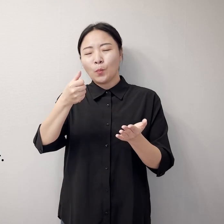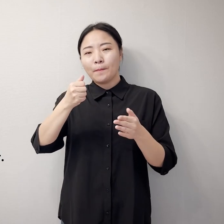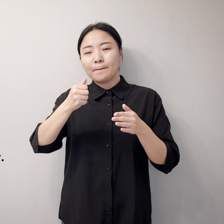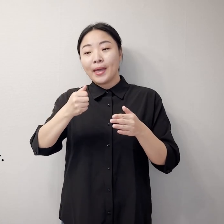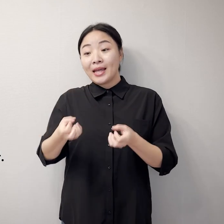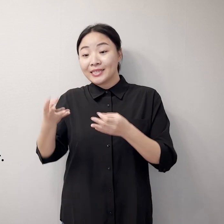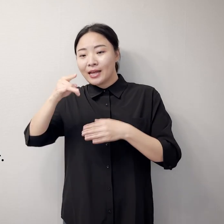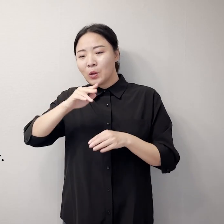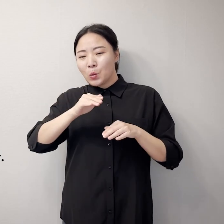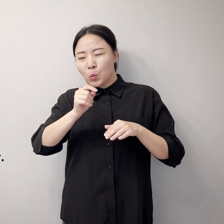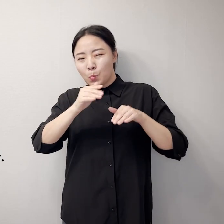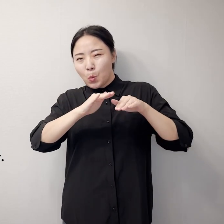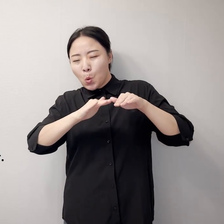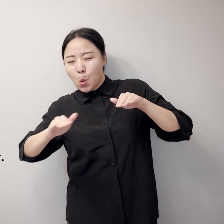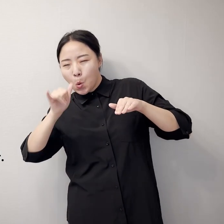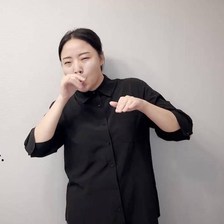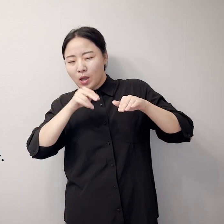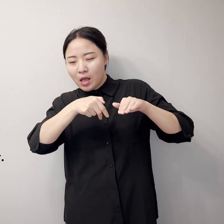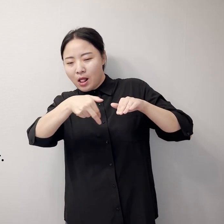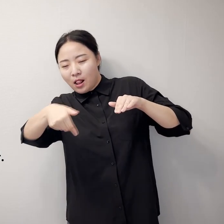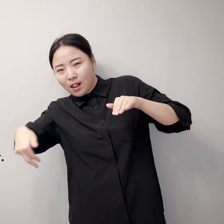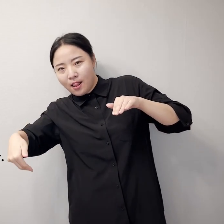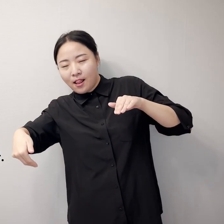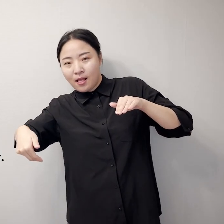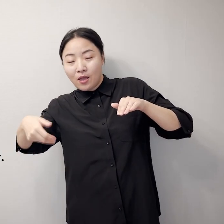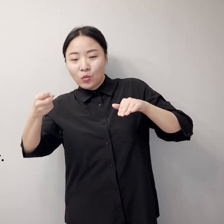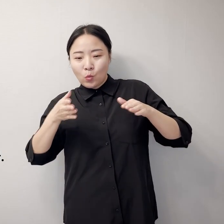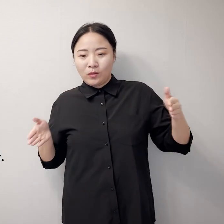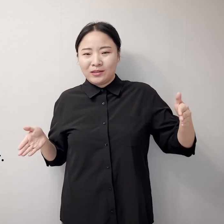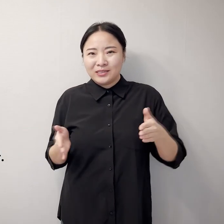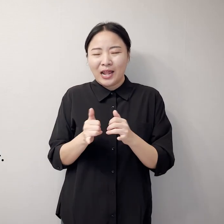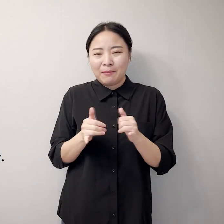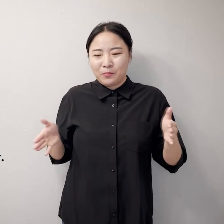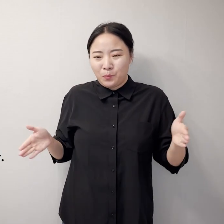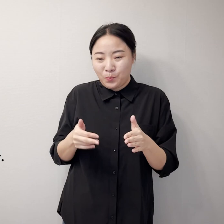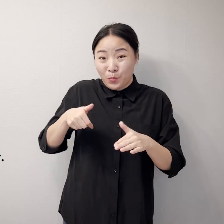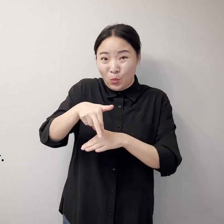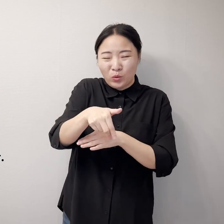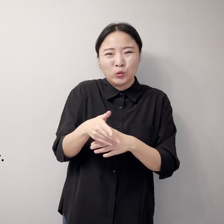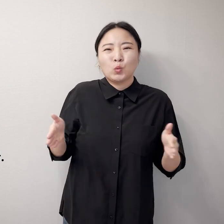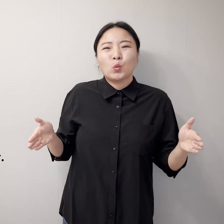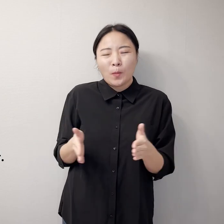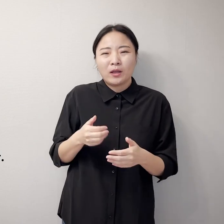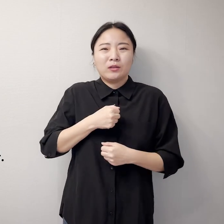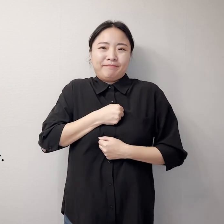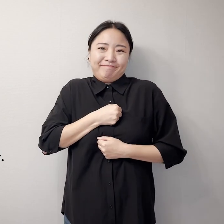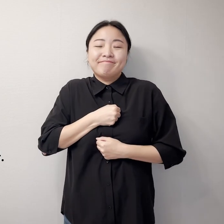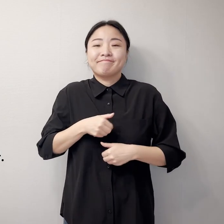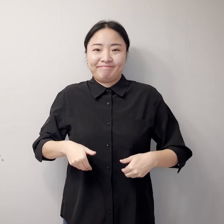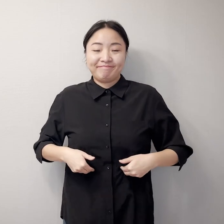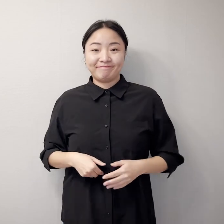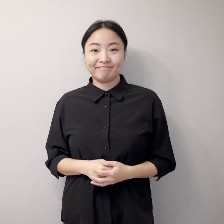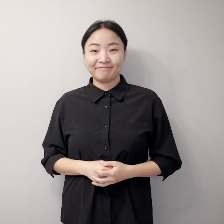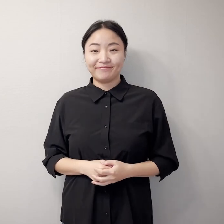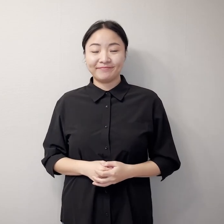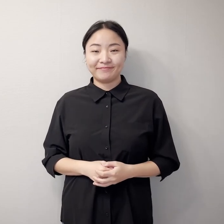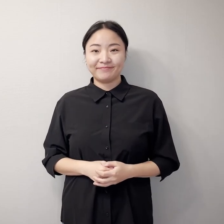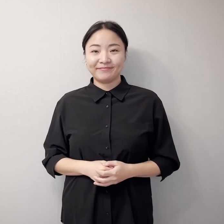약간의 내리막길이며 인도가 협소하여 주의가 필요합니다 지금까지